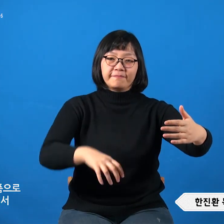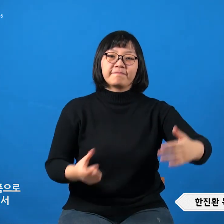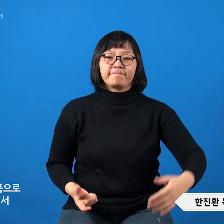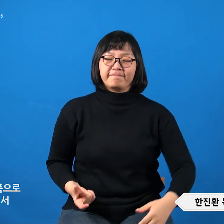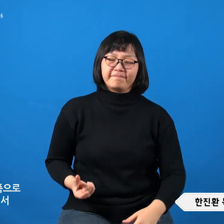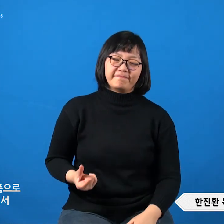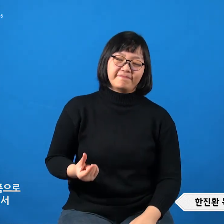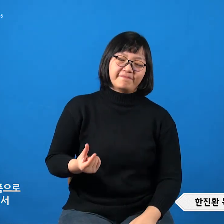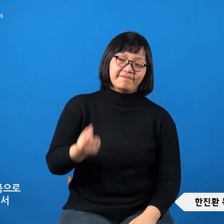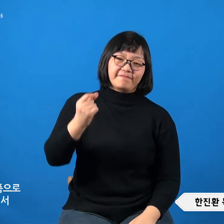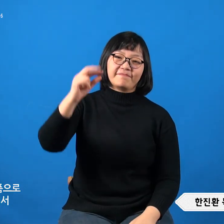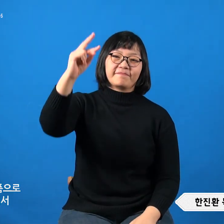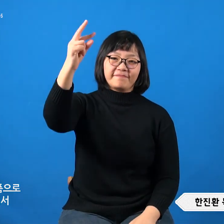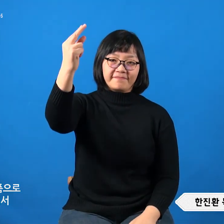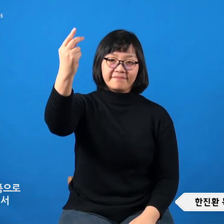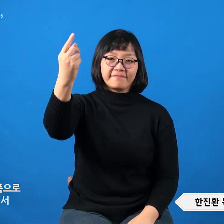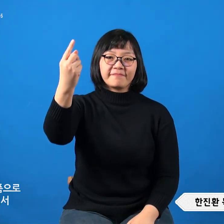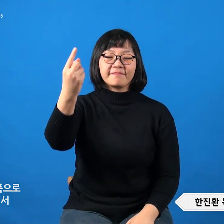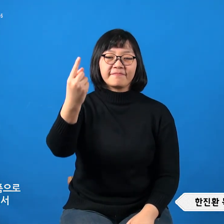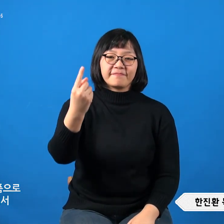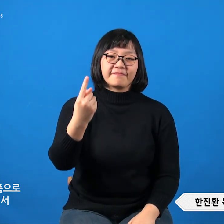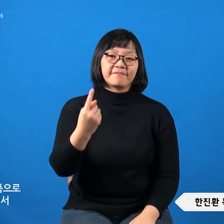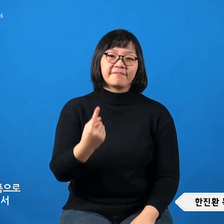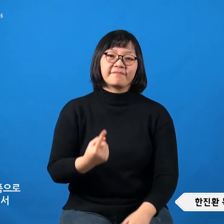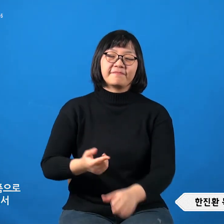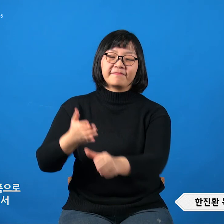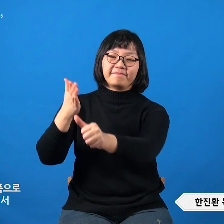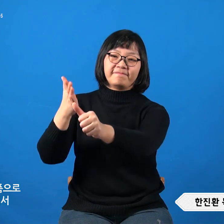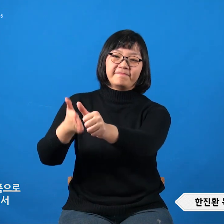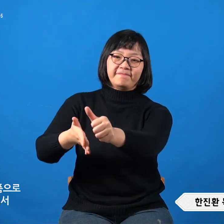품으로 어서